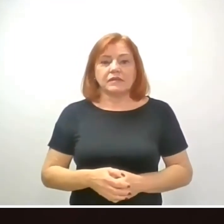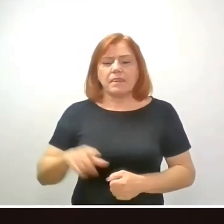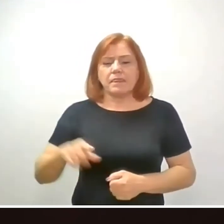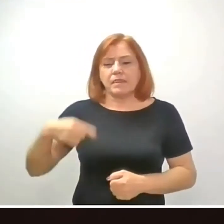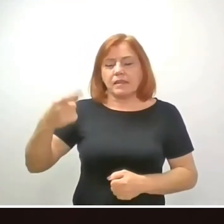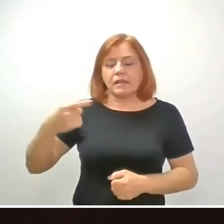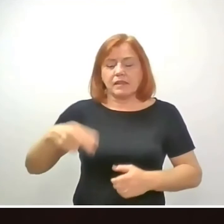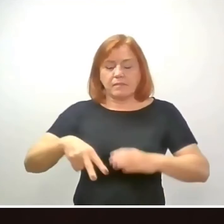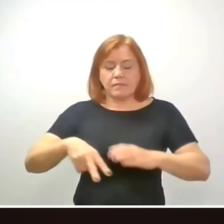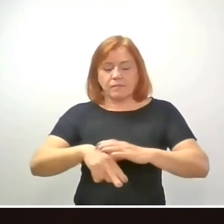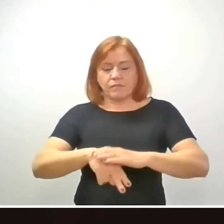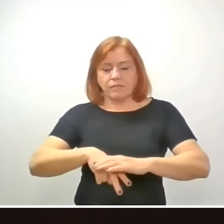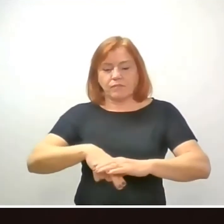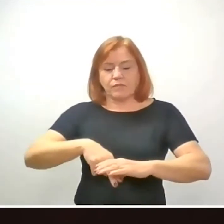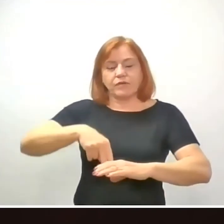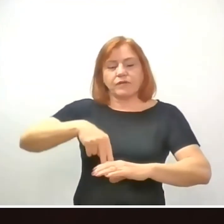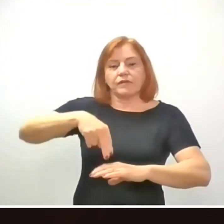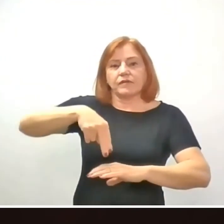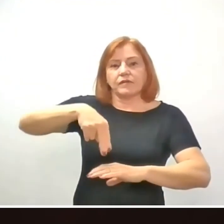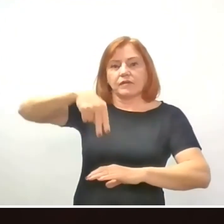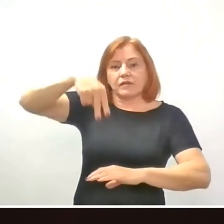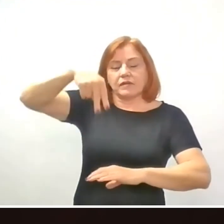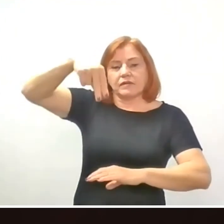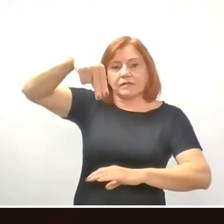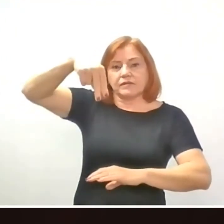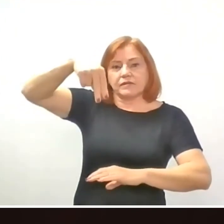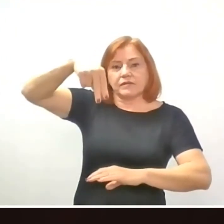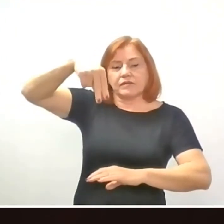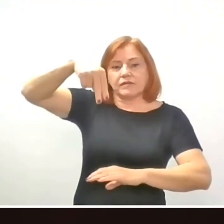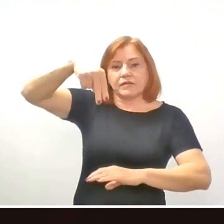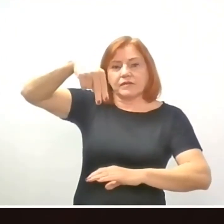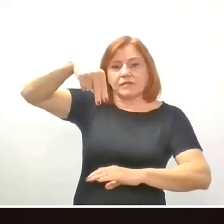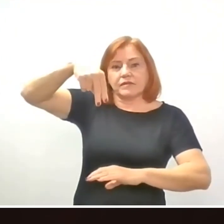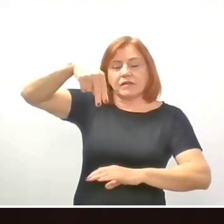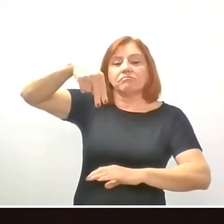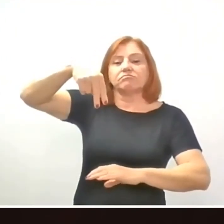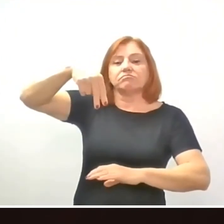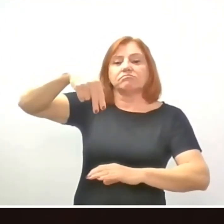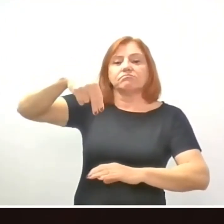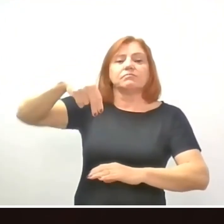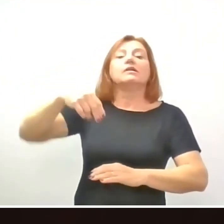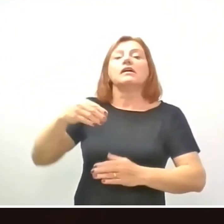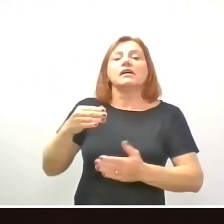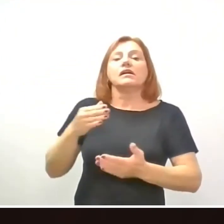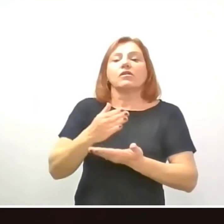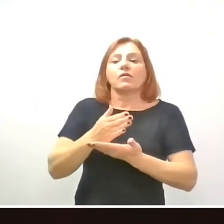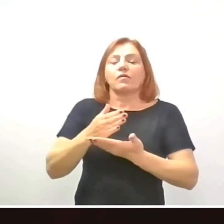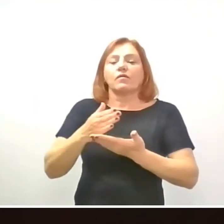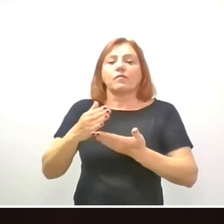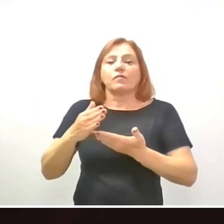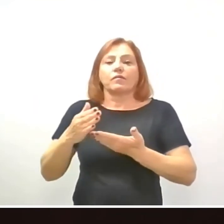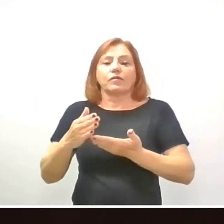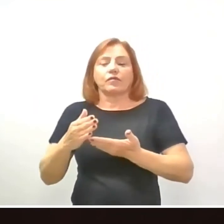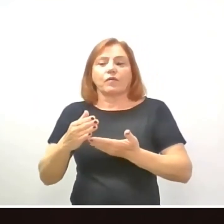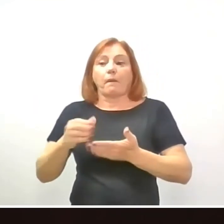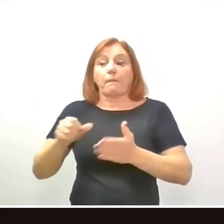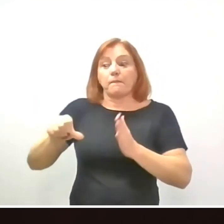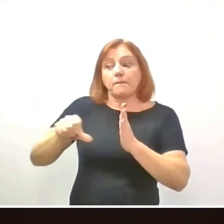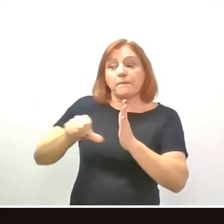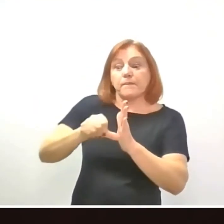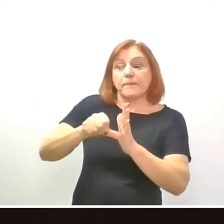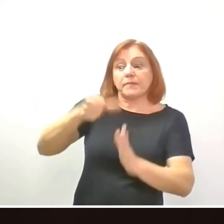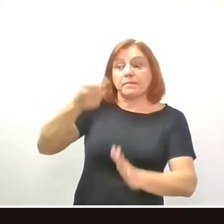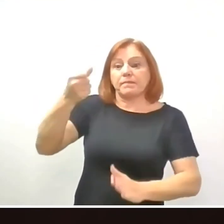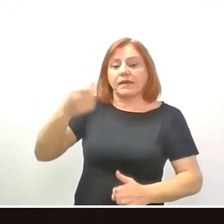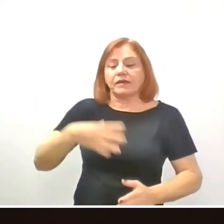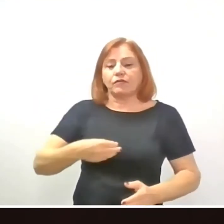filho primogênito de Deus. Ele já era o filho unigênito de Deus na sua deidade. Agora, na sua humanidade, na ressurreição, ele